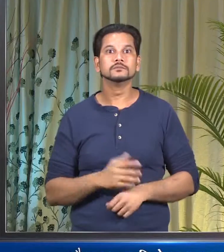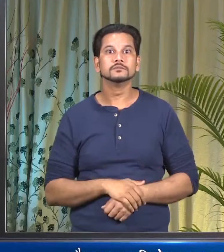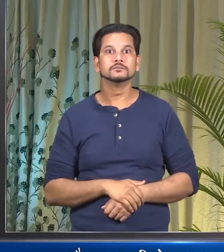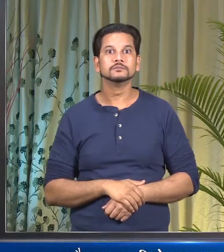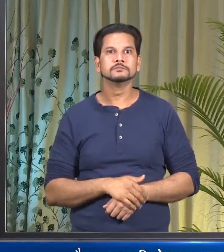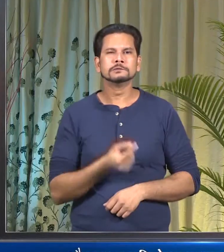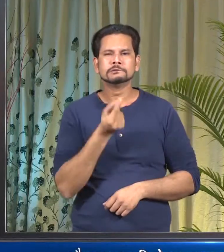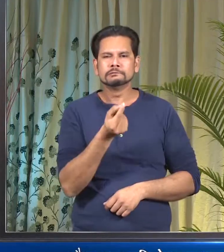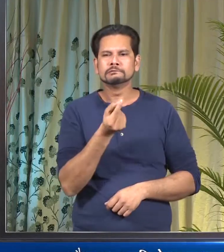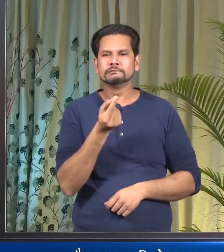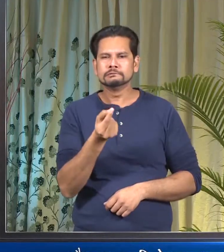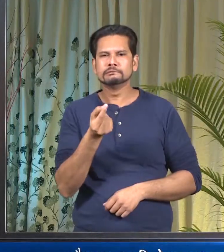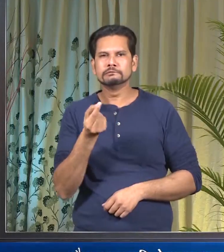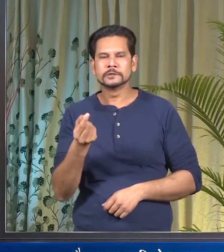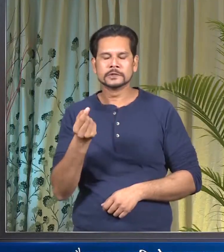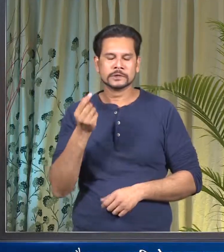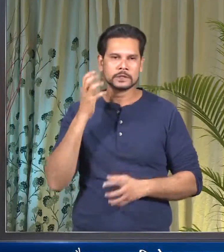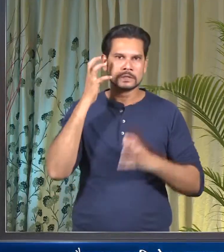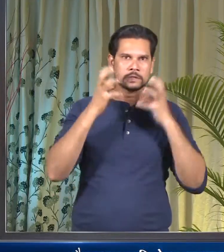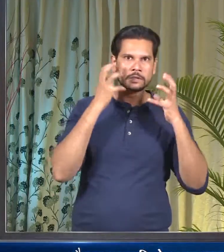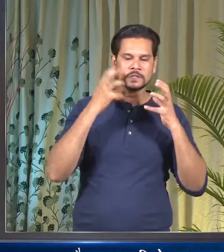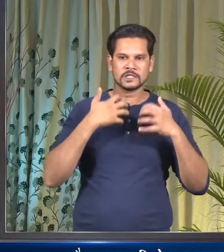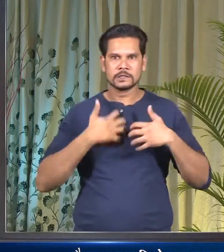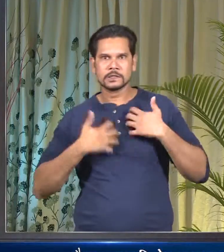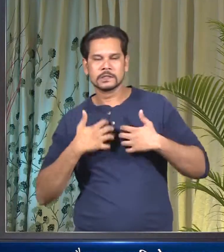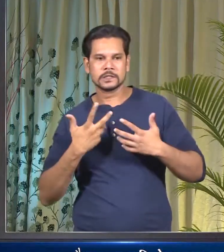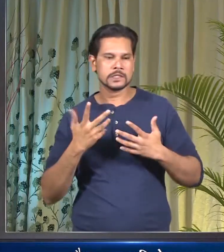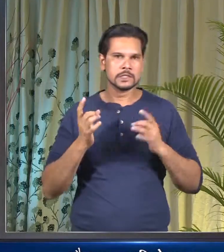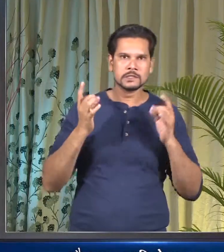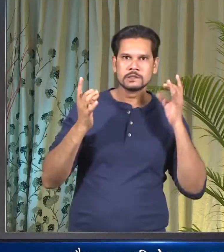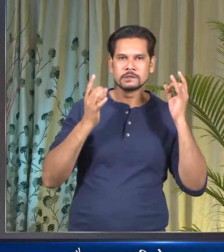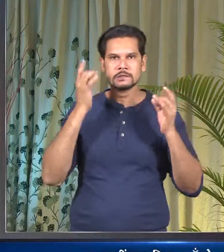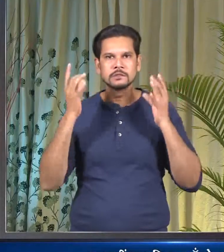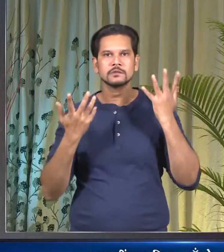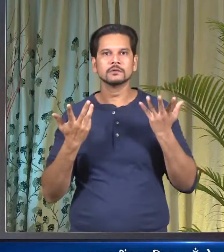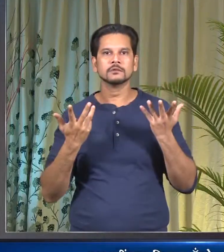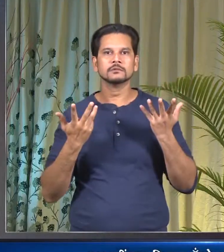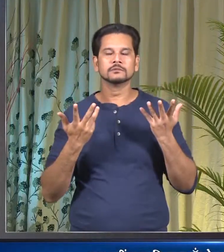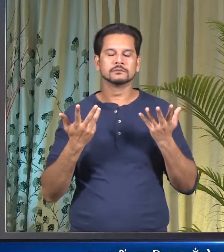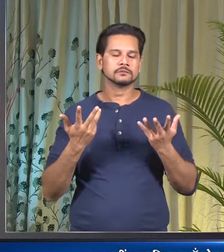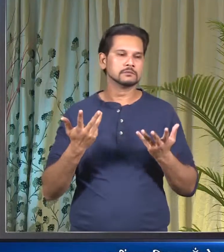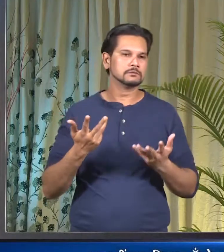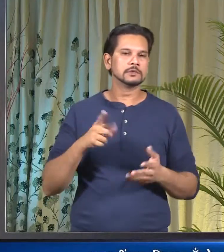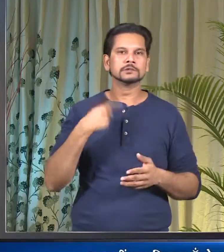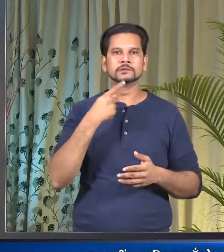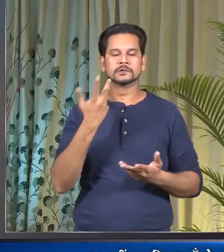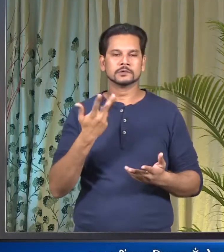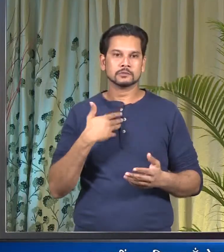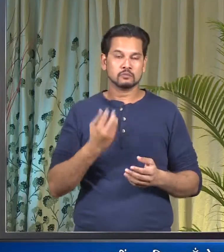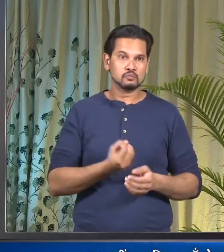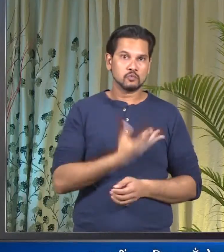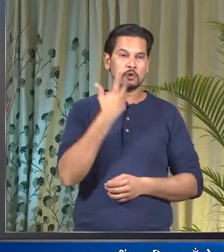छोटी छोटी बातों पर भी चिर्चिड़ापन, चिर्चिड़ापन, चिर्चिड़ापन, फिर क्या कहते हैं? पता नहीं आज किसका मूँ देखा था?